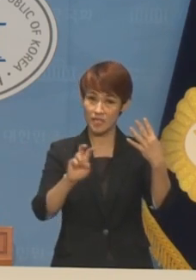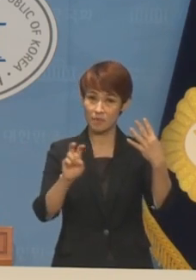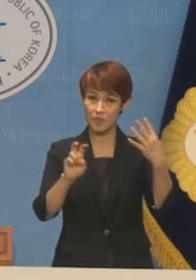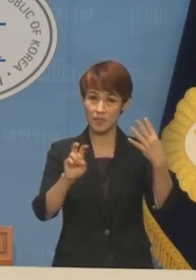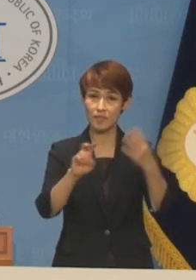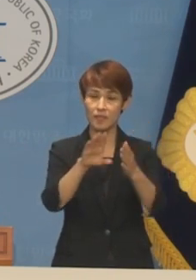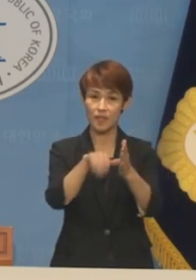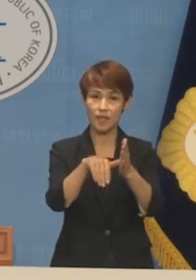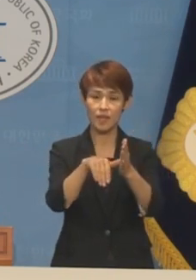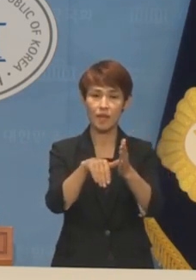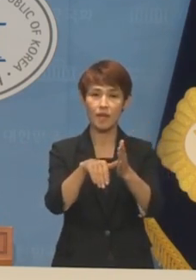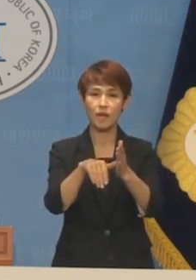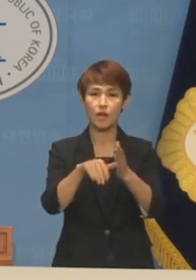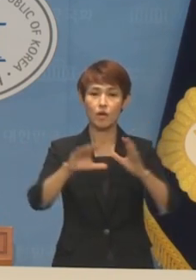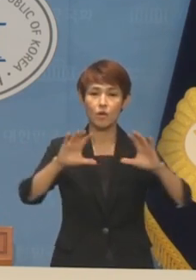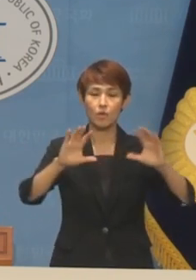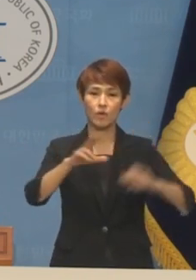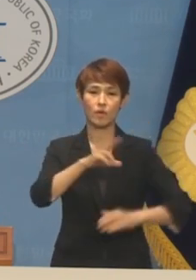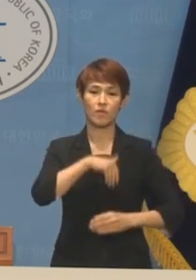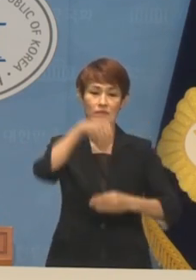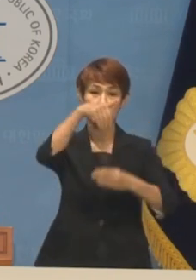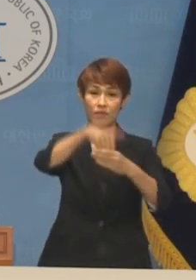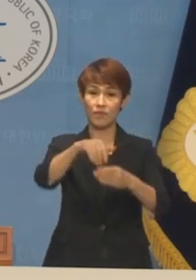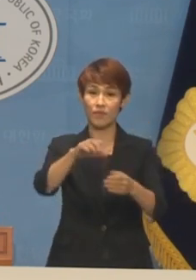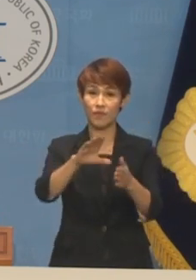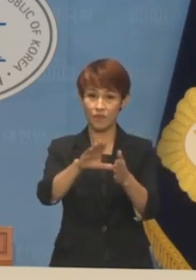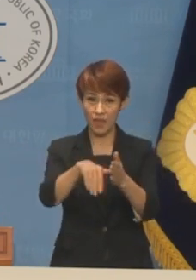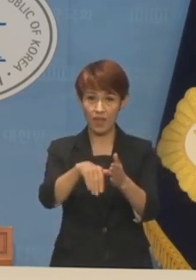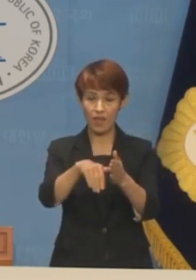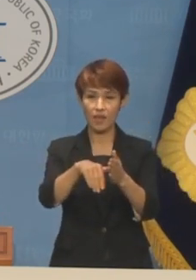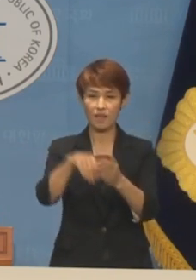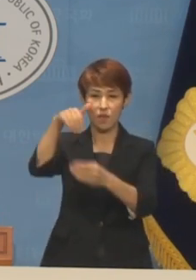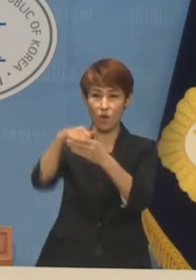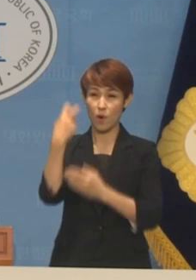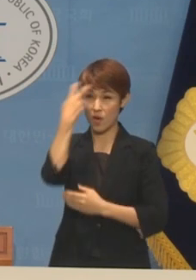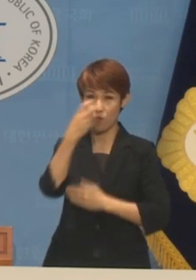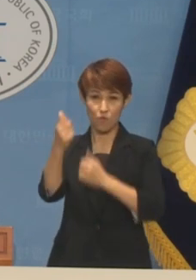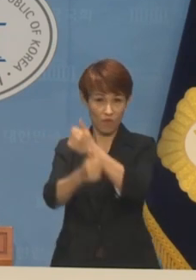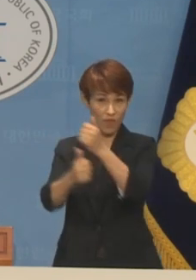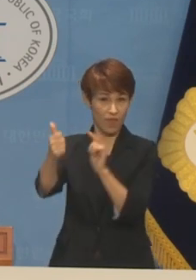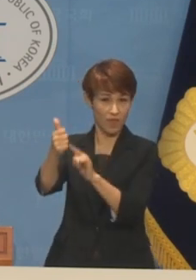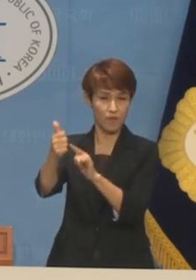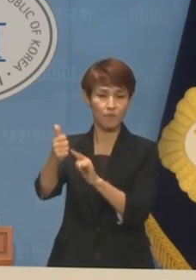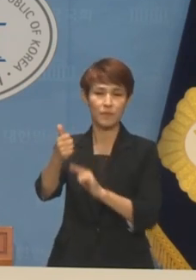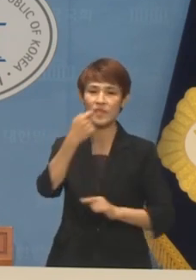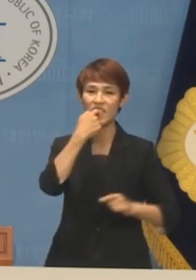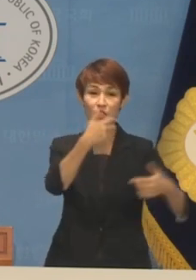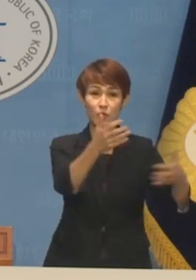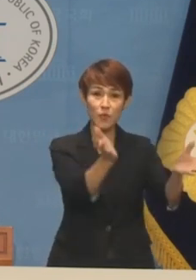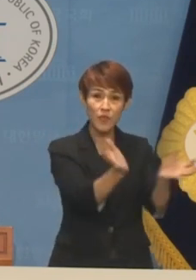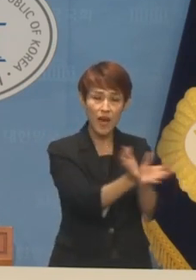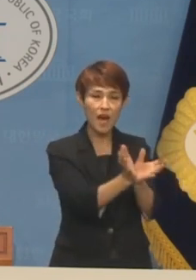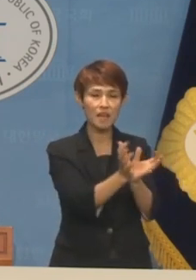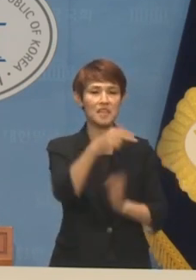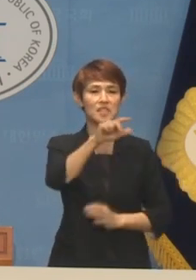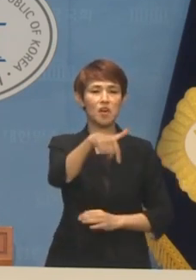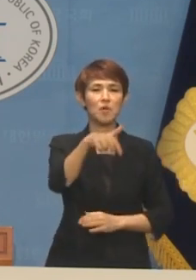20일 국회의원 선거 과정에서 선관위는 더불어민주당의